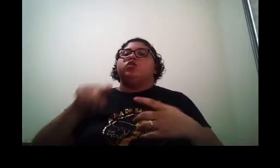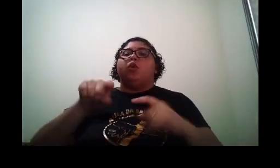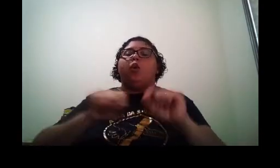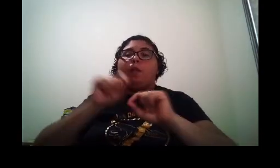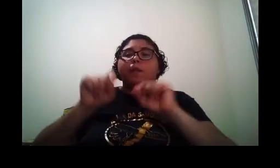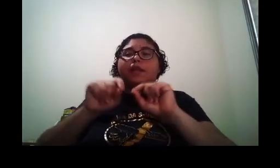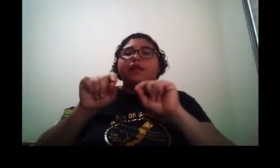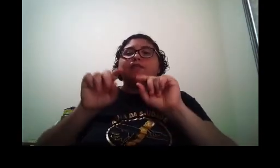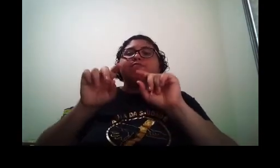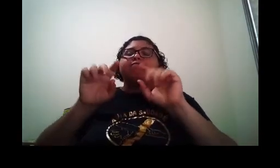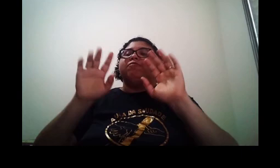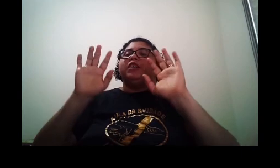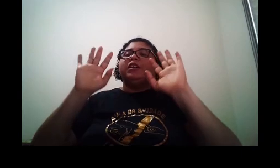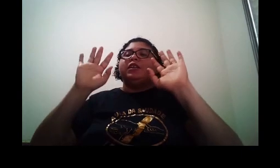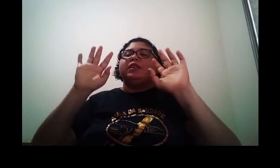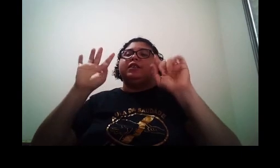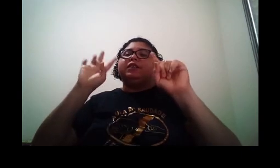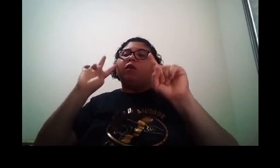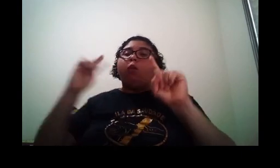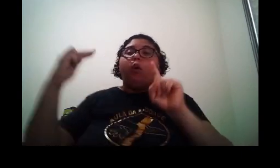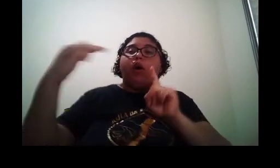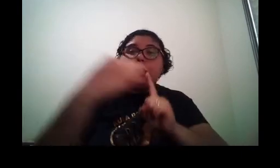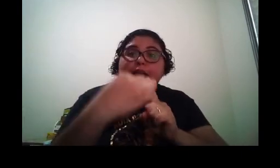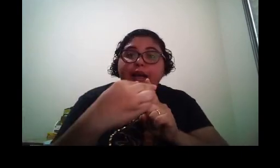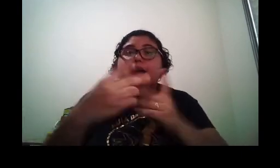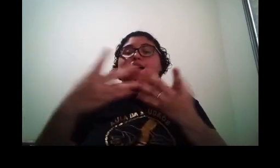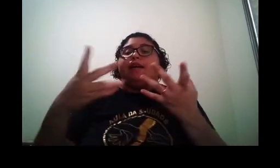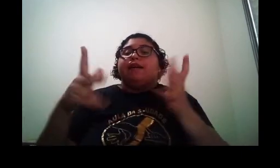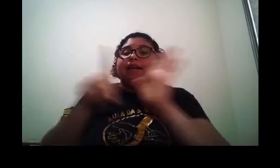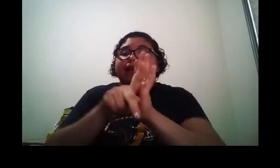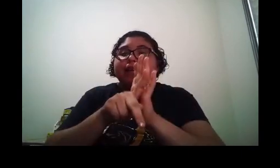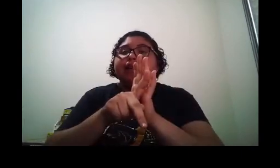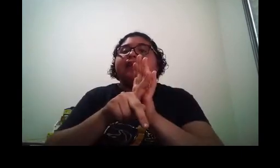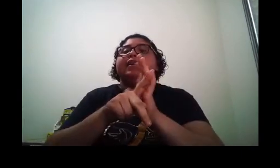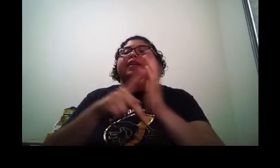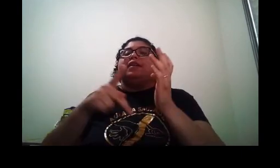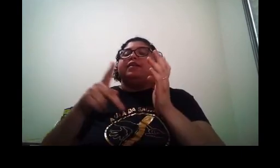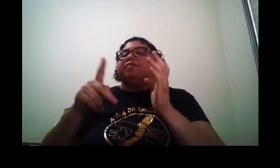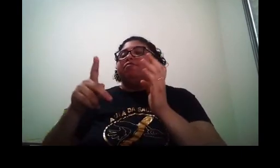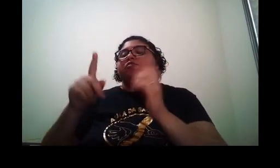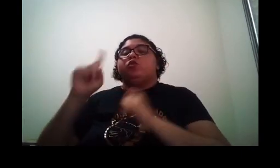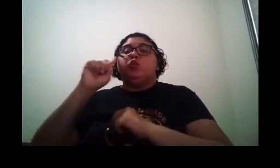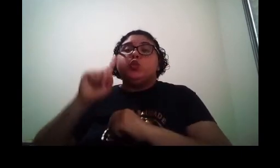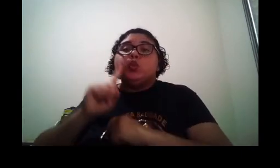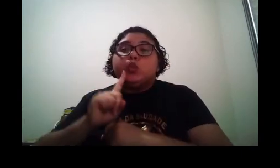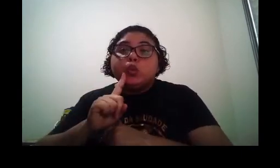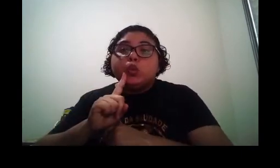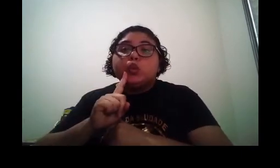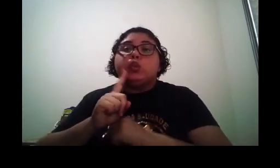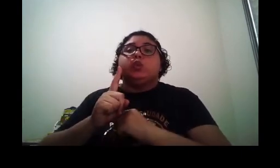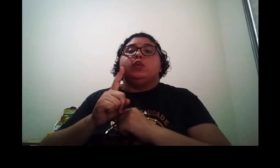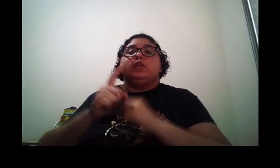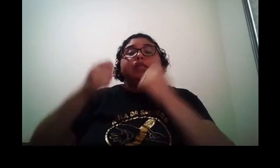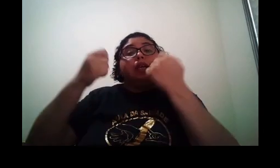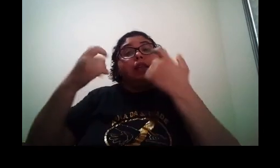sobre, né, a visão do surdo, enquanto